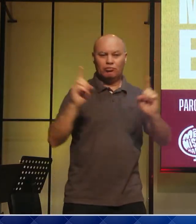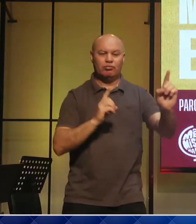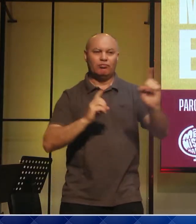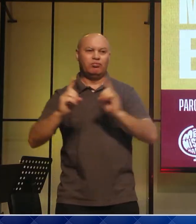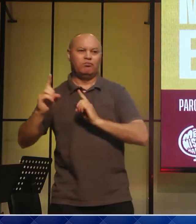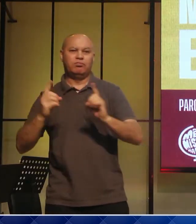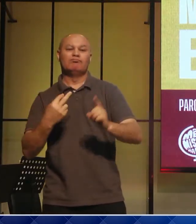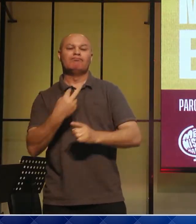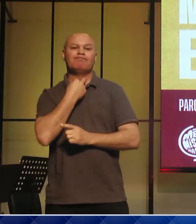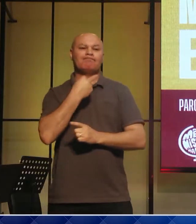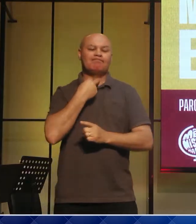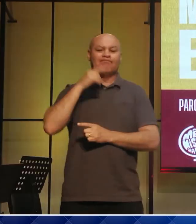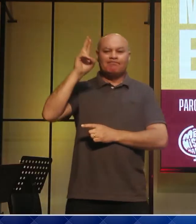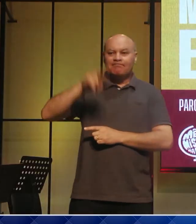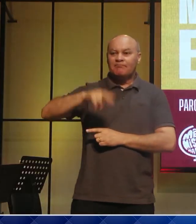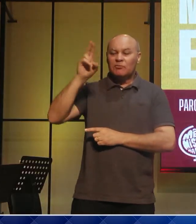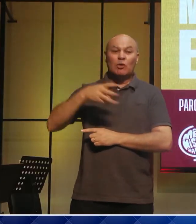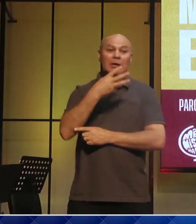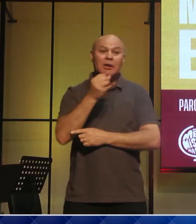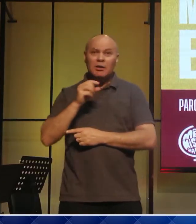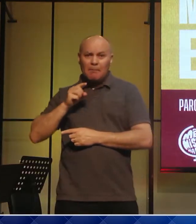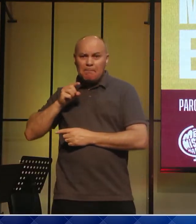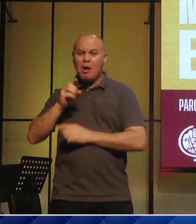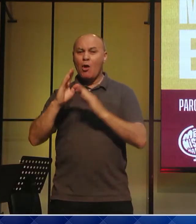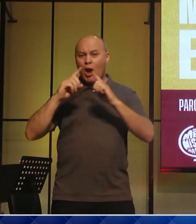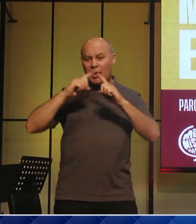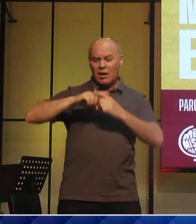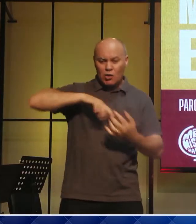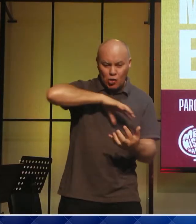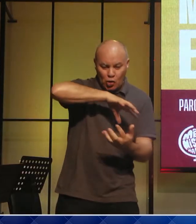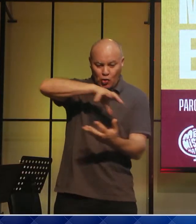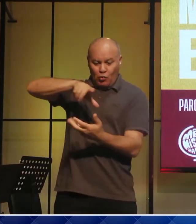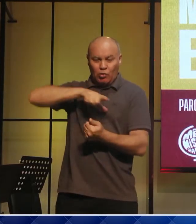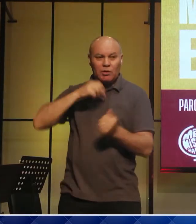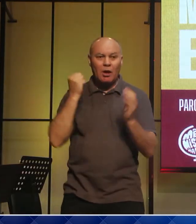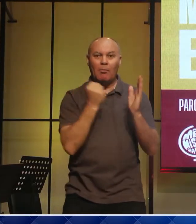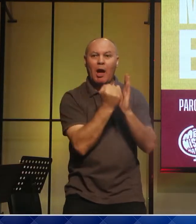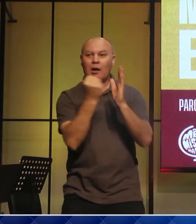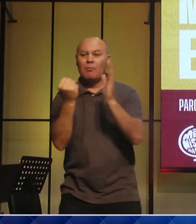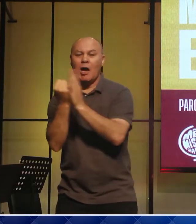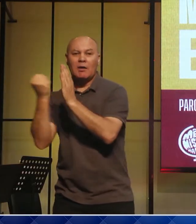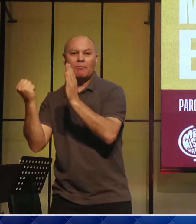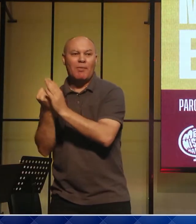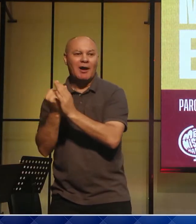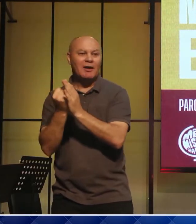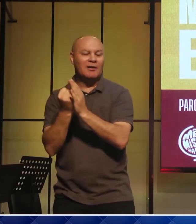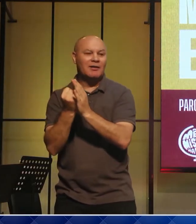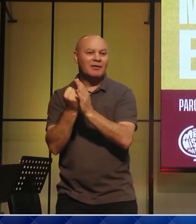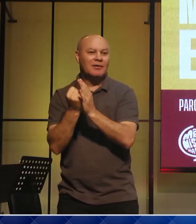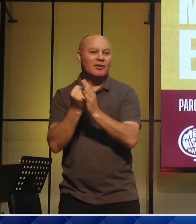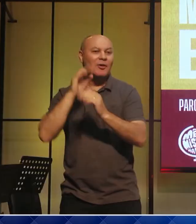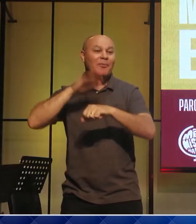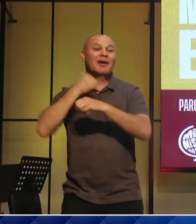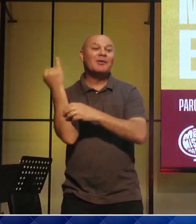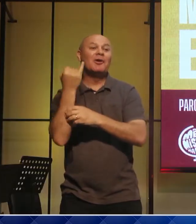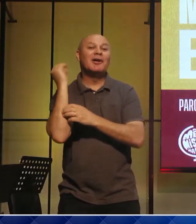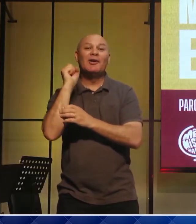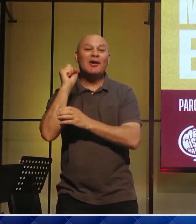30 mil igrejas diferentes que existem no mundo, foram comprados pelo mesmo